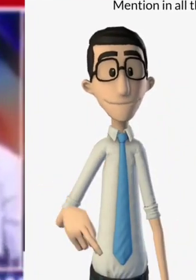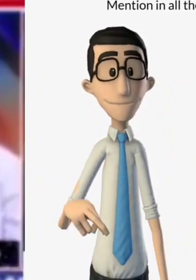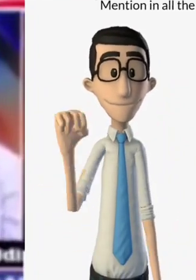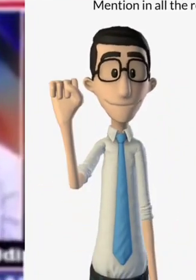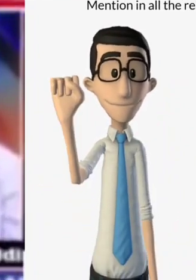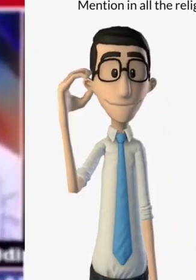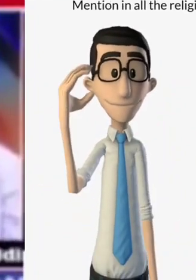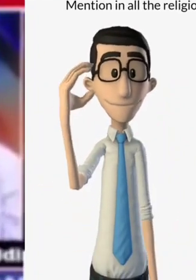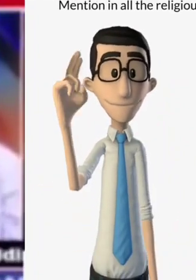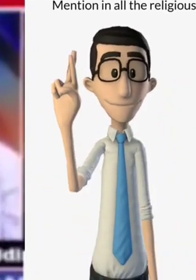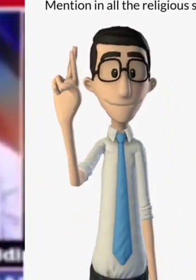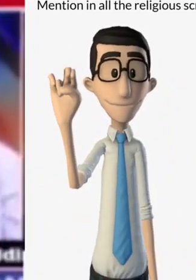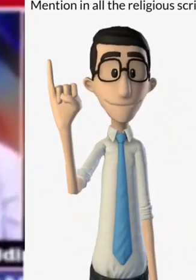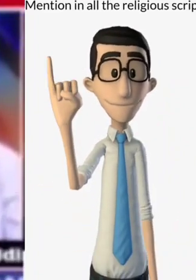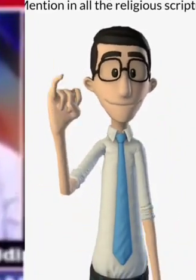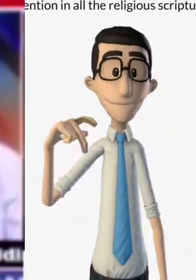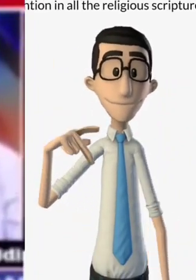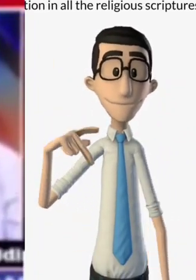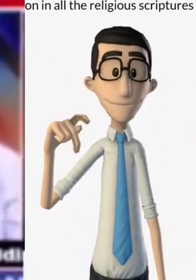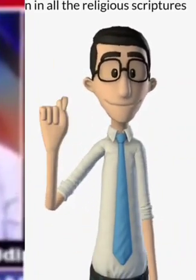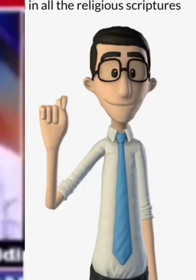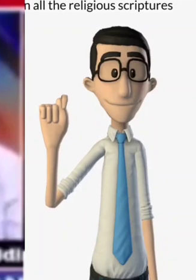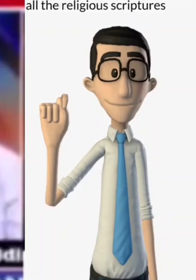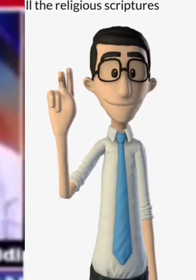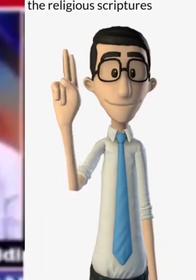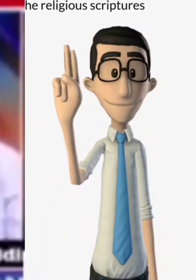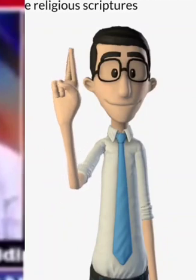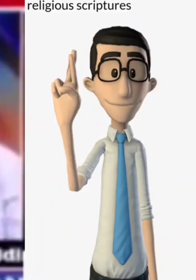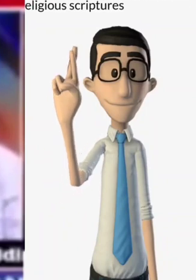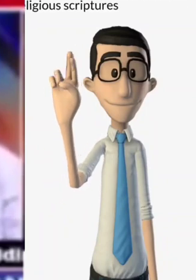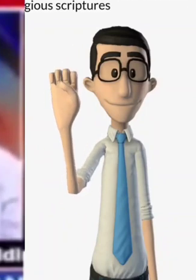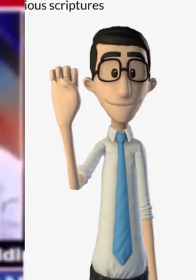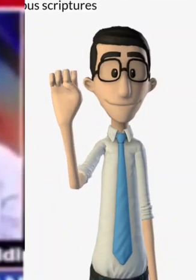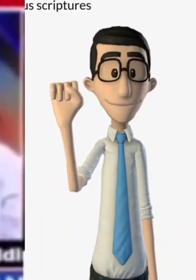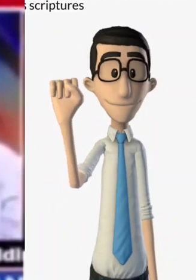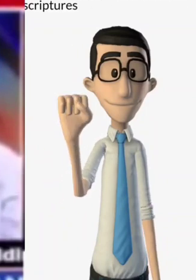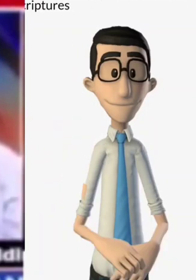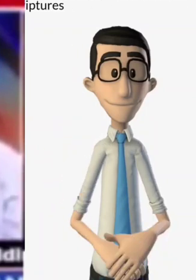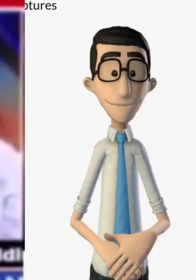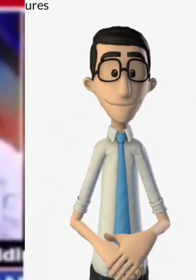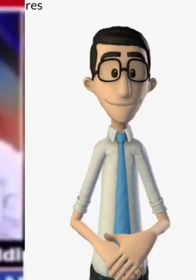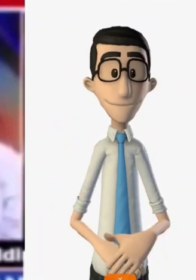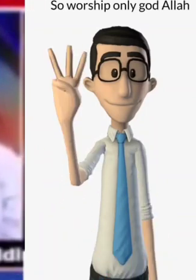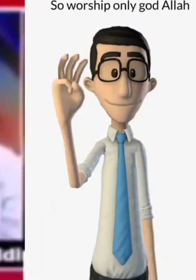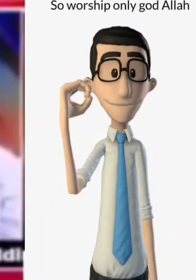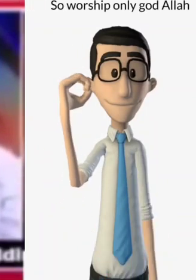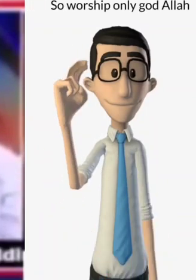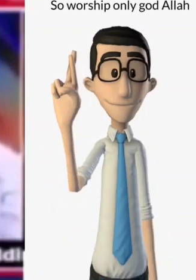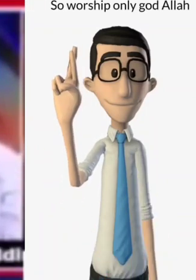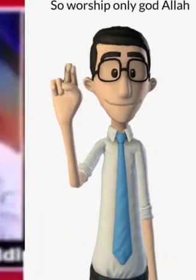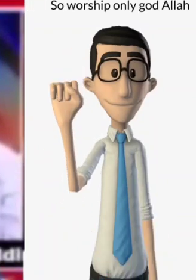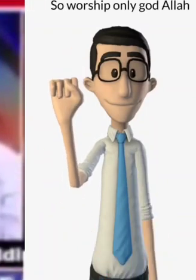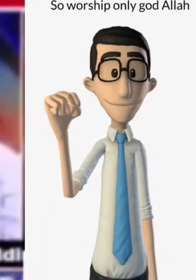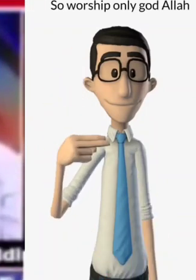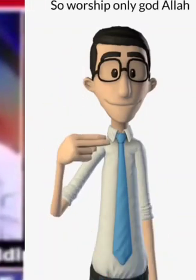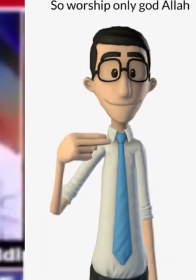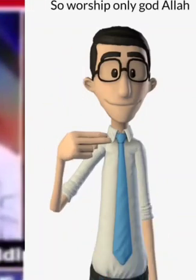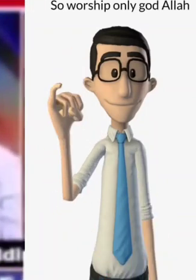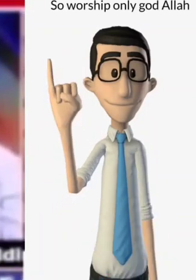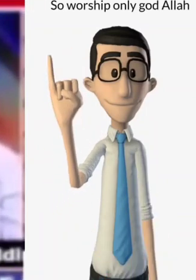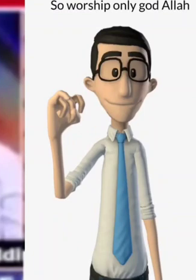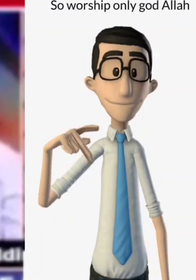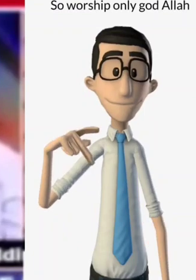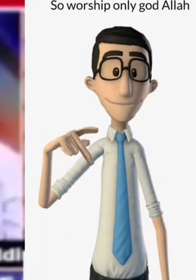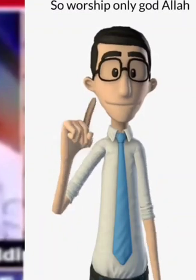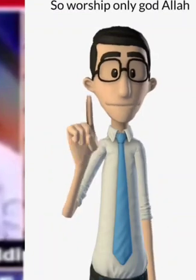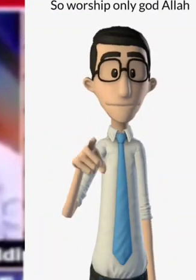ایک عشور اللہ ہم آپ ہی کی پوجہ کرتے ہیں آپ ہی سے مدد مانگتے ہیں بھگمت